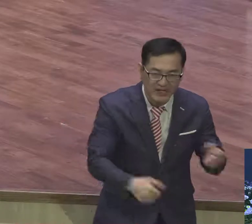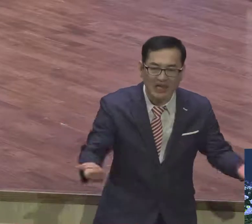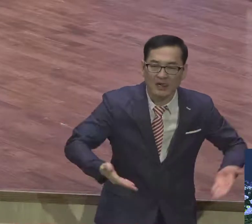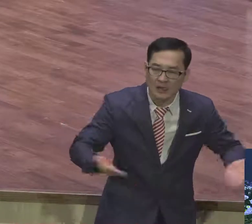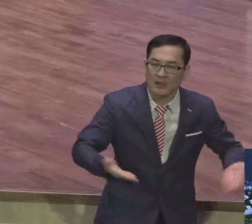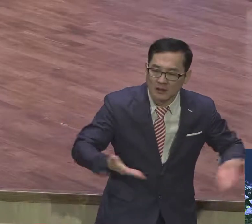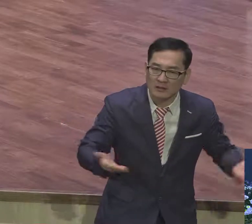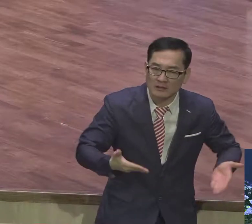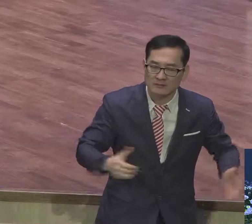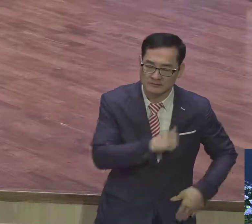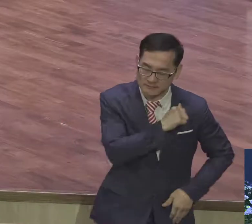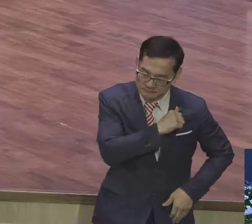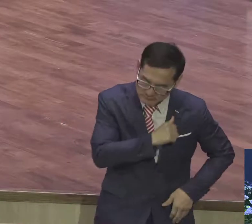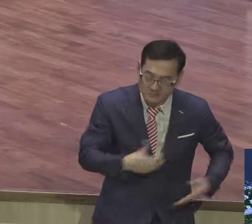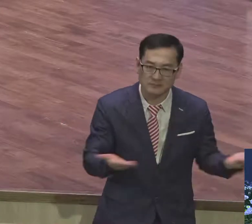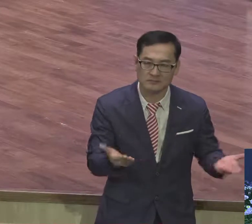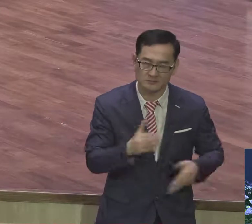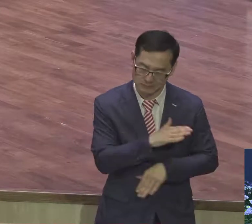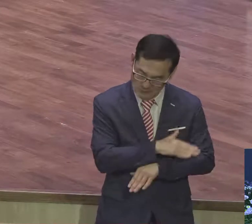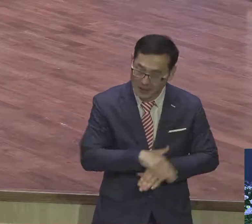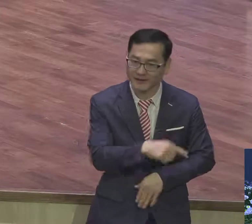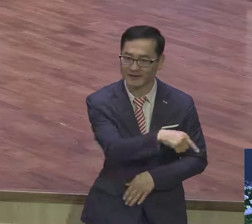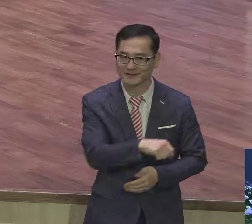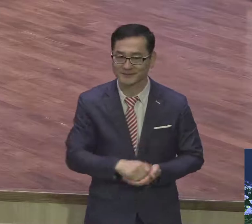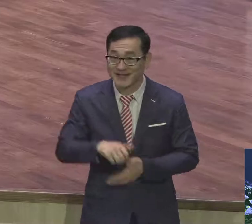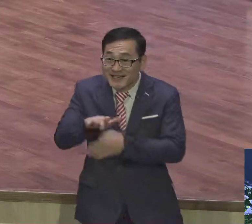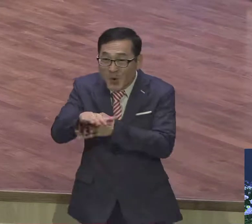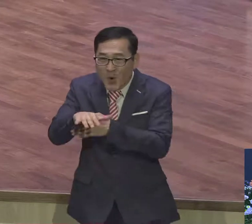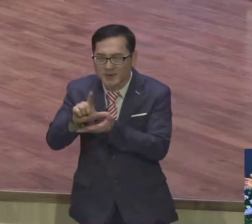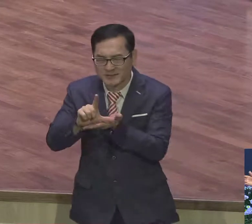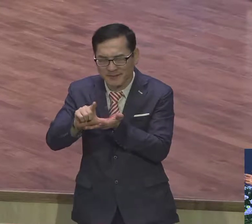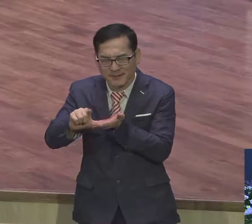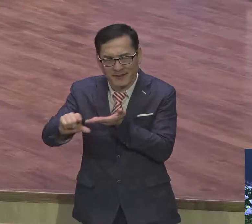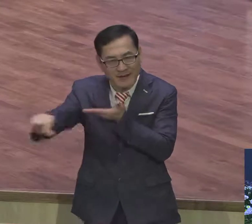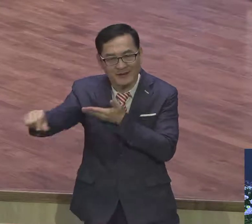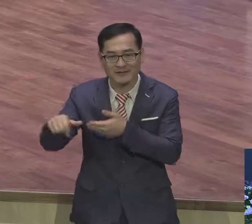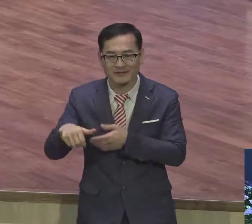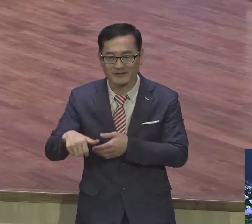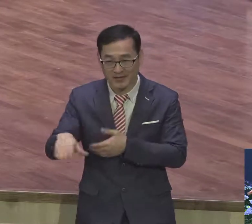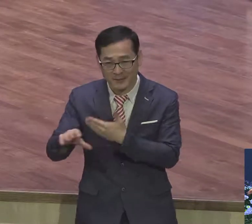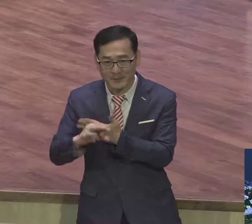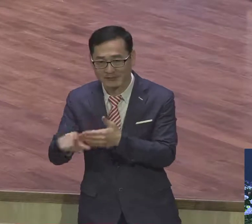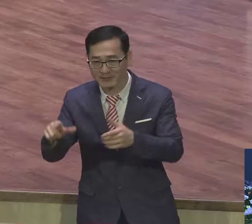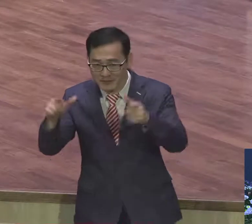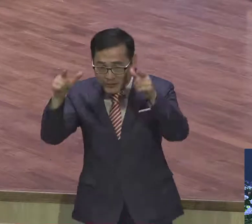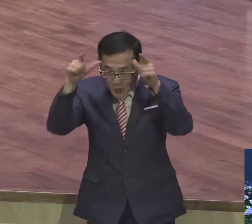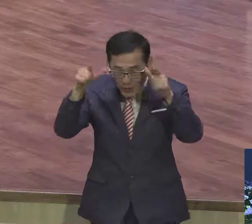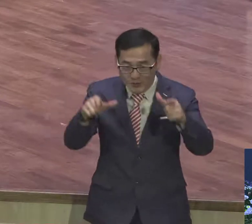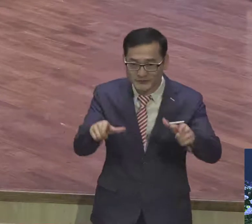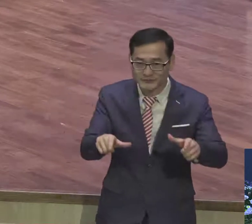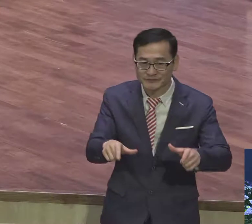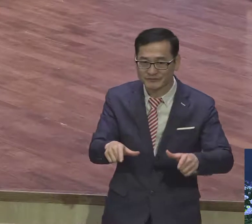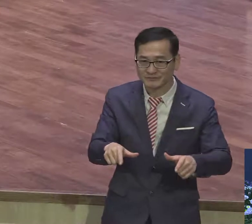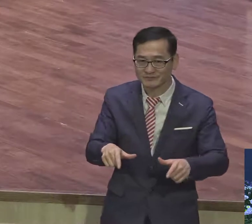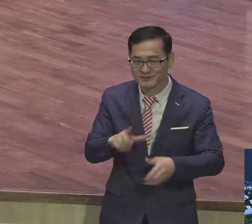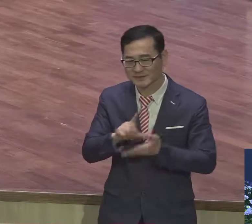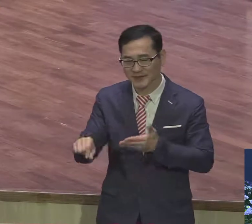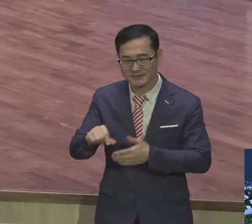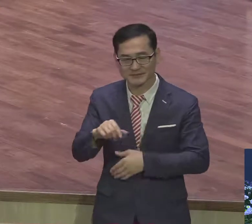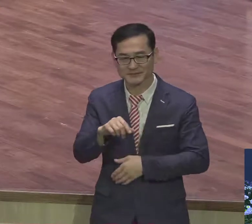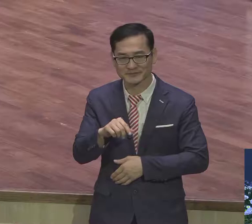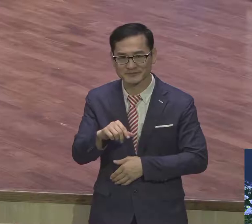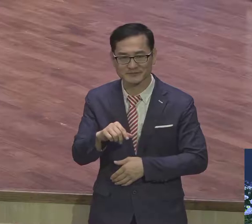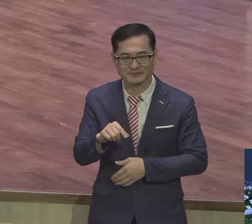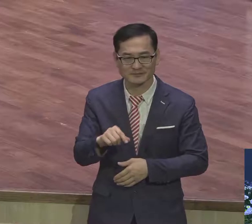내가 시골에 이렇게 자아 사발되지 지방으로 가잖아요 가면 다 막 소가 많아요 그때는